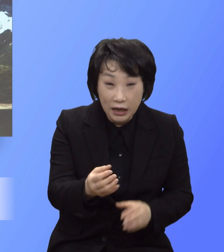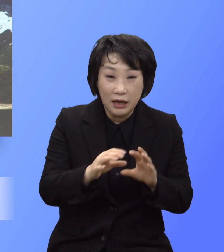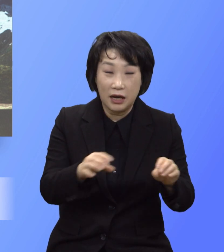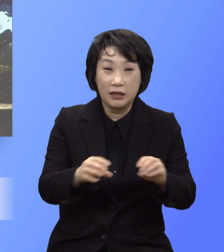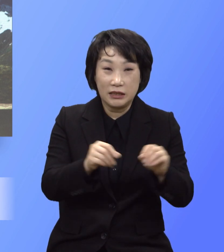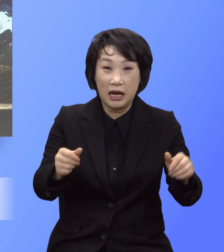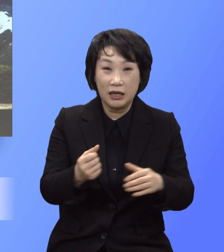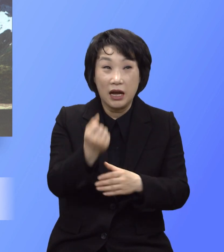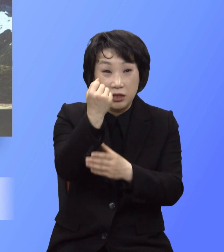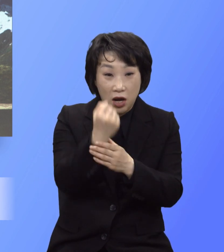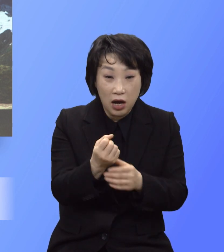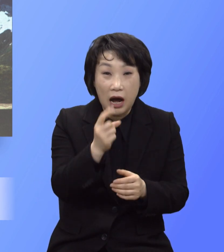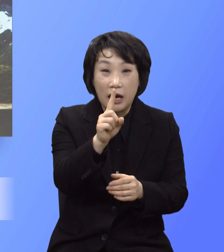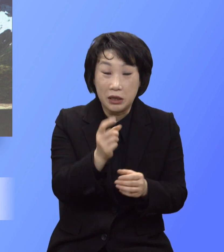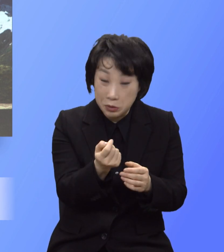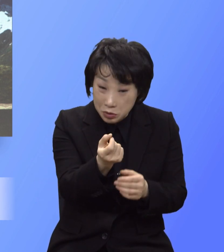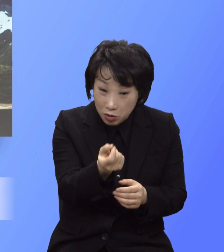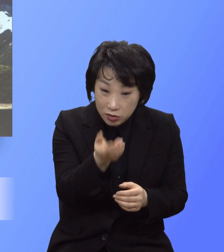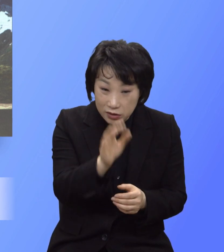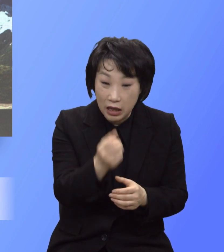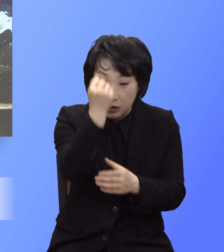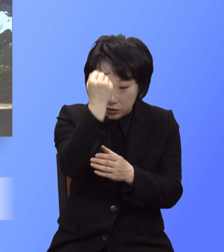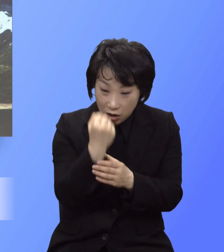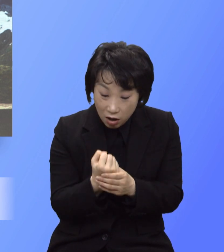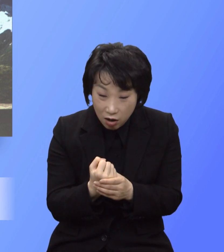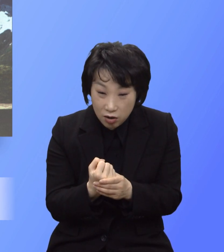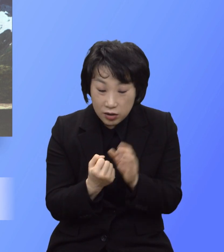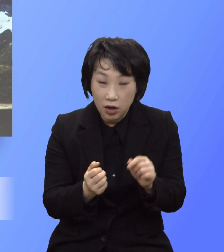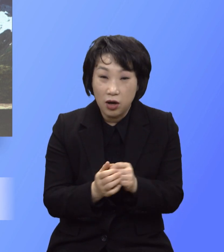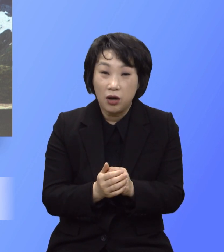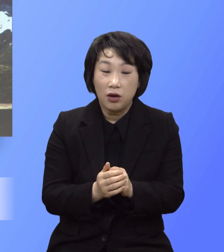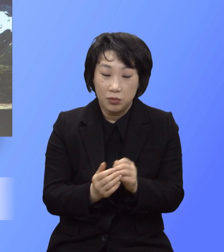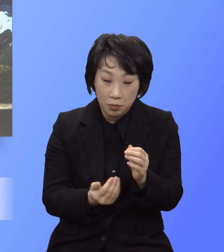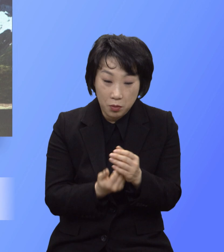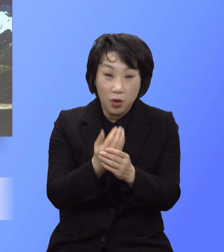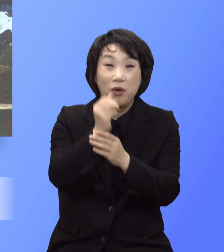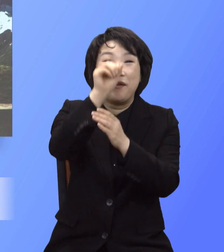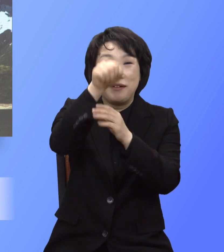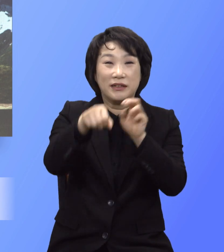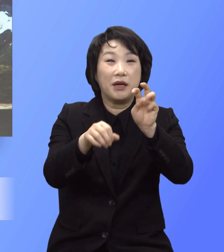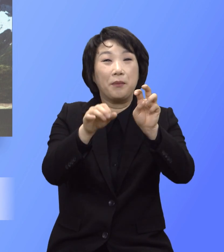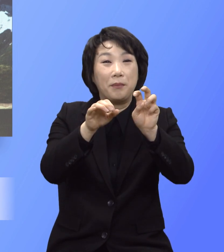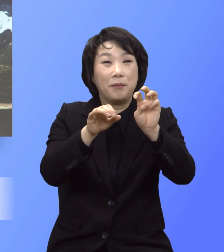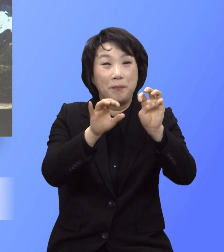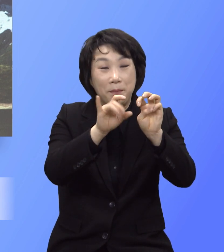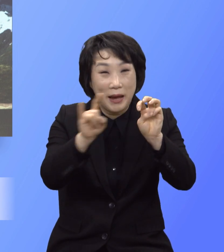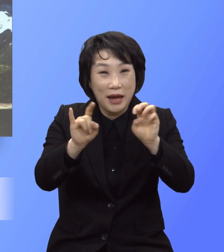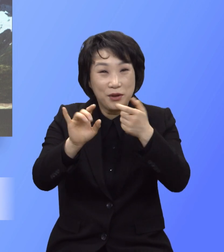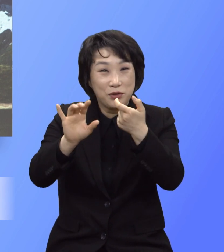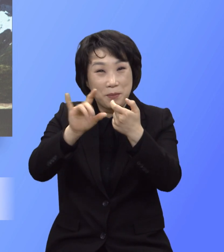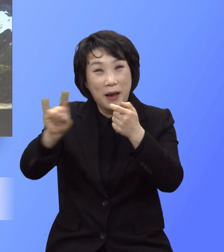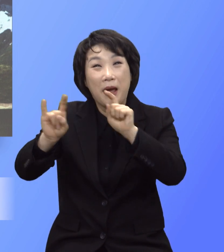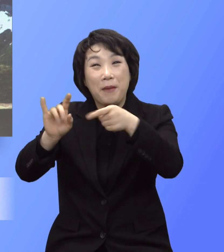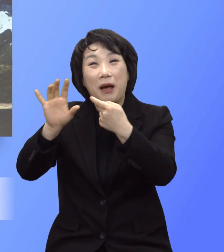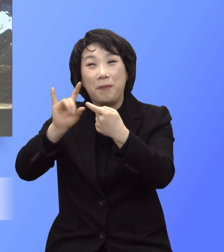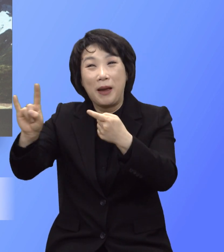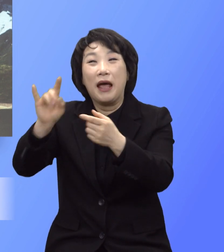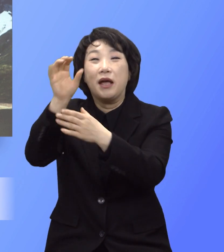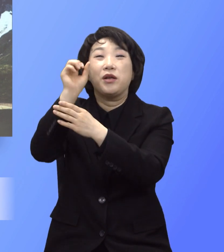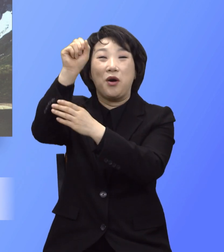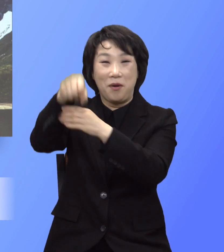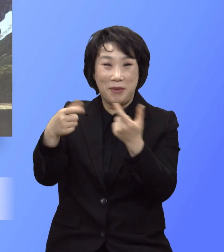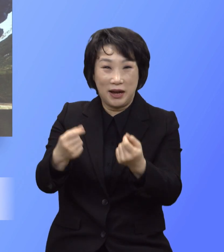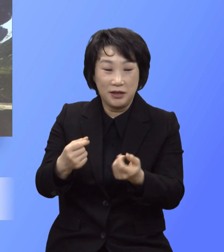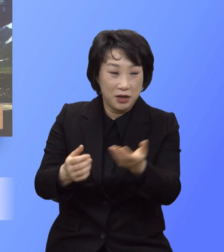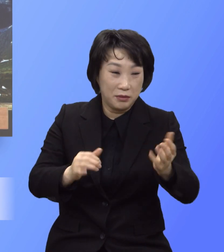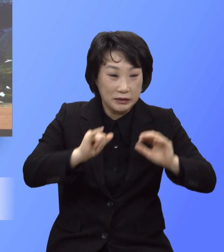하나는 적지만은 썩으면 30배, 60배, 100배 열매를 맺듯이 세상에서 주를 위한 수고는